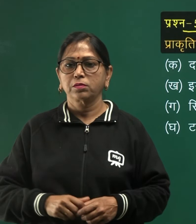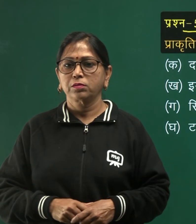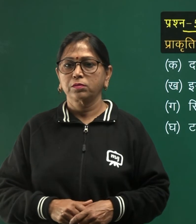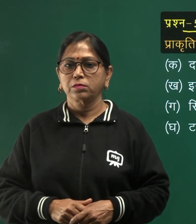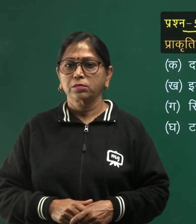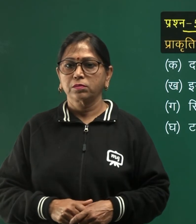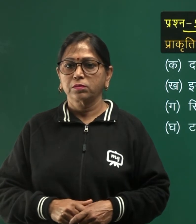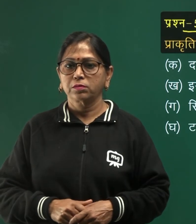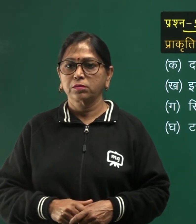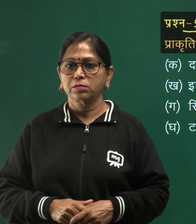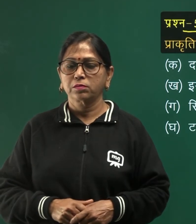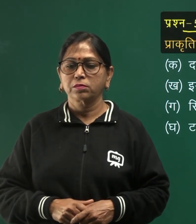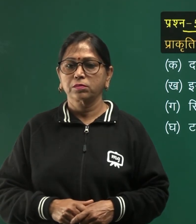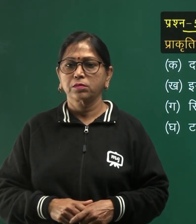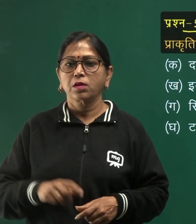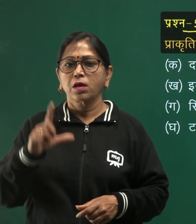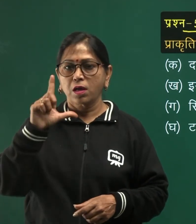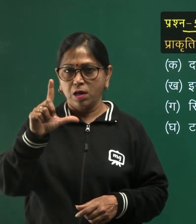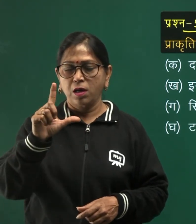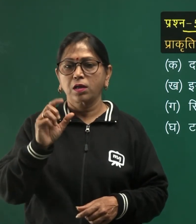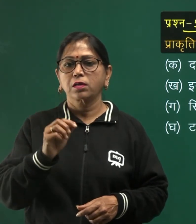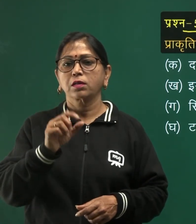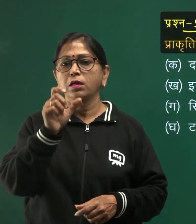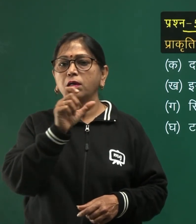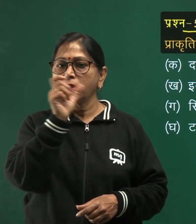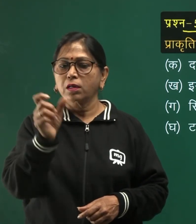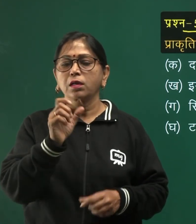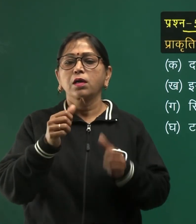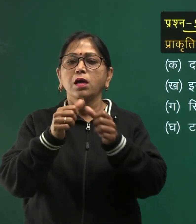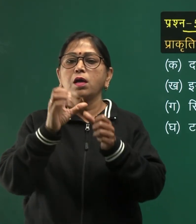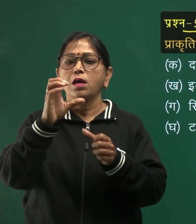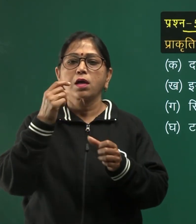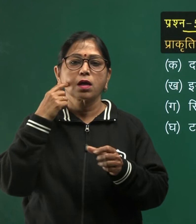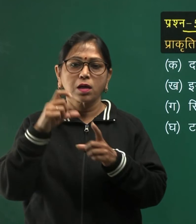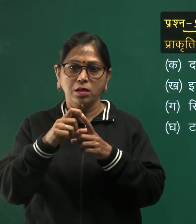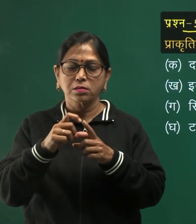नंबर प्रश्न नंबर 5 इलेक्ट्रिकल